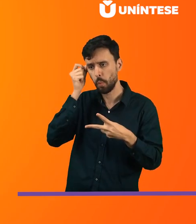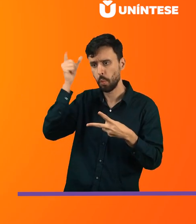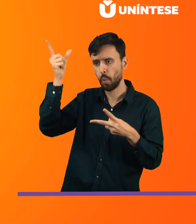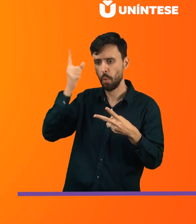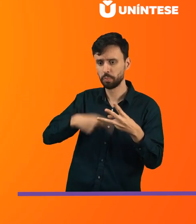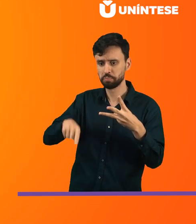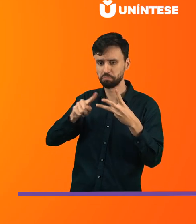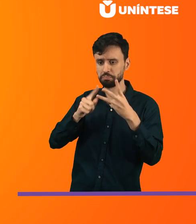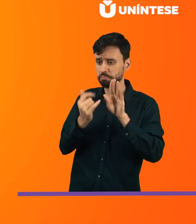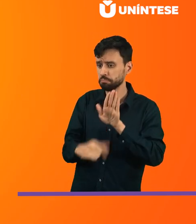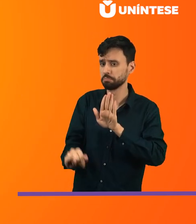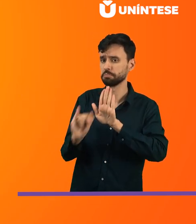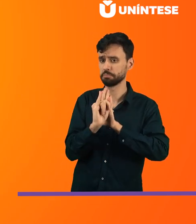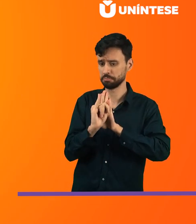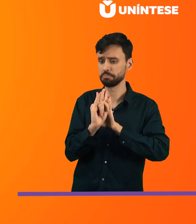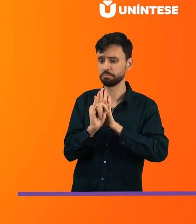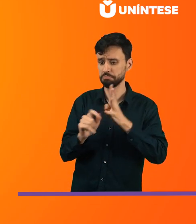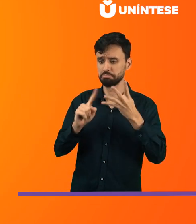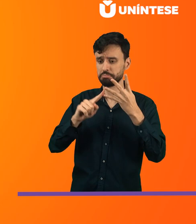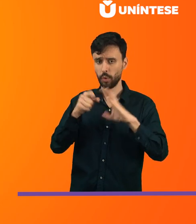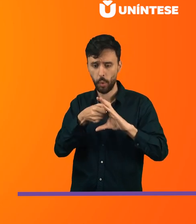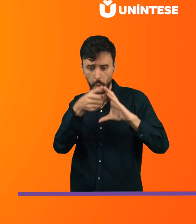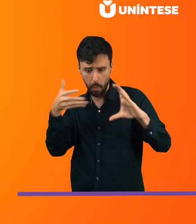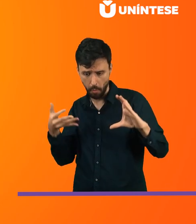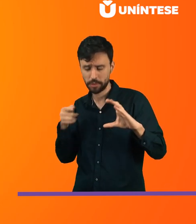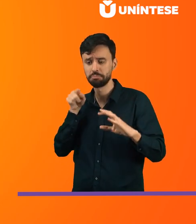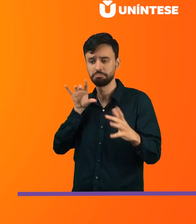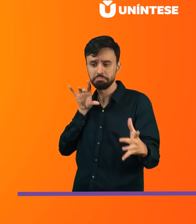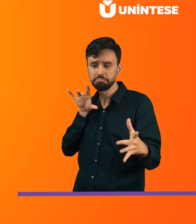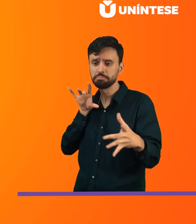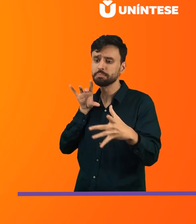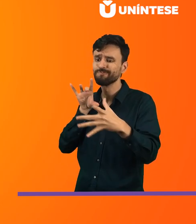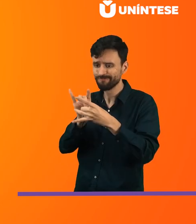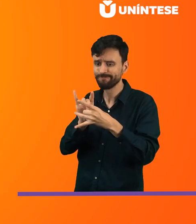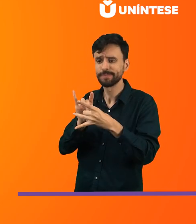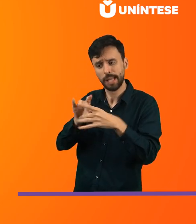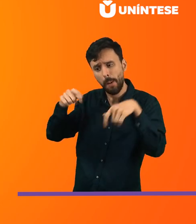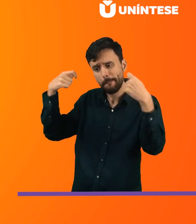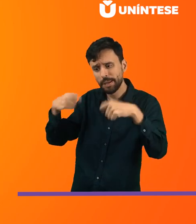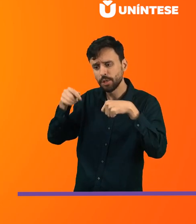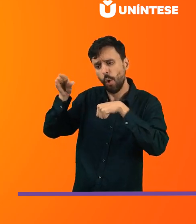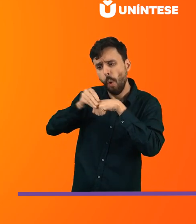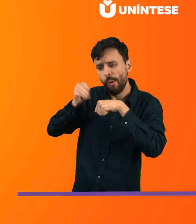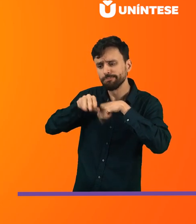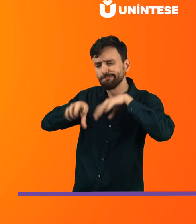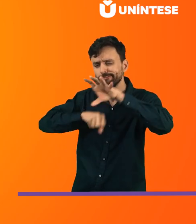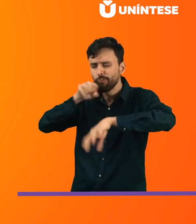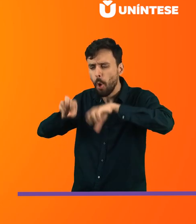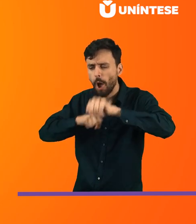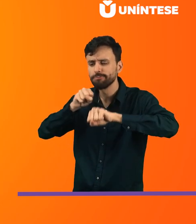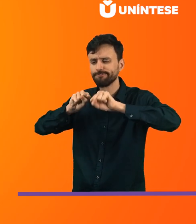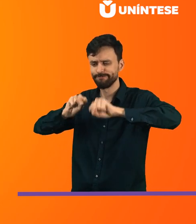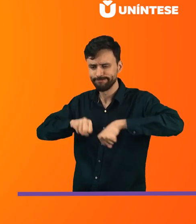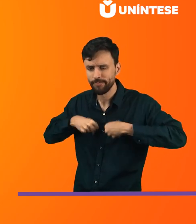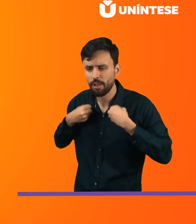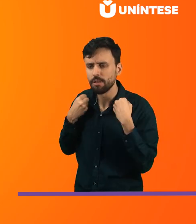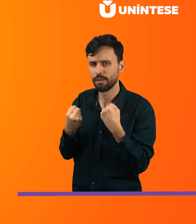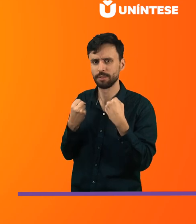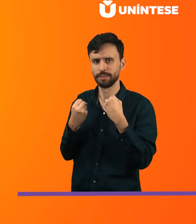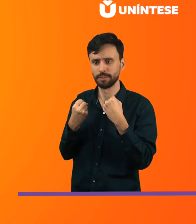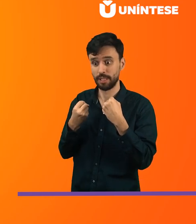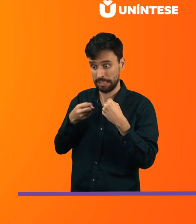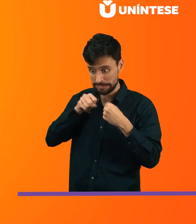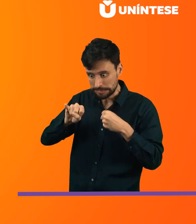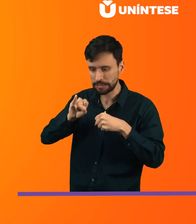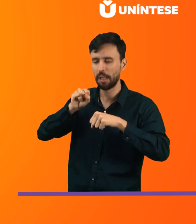com novas identidades, com novas características, você precisa buscar conhecer mais. Porque isso te fará conhecer